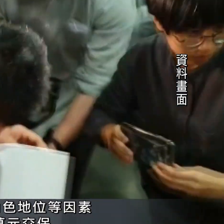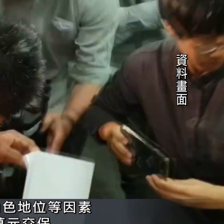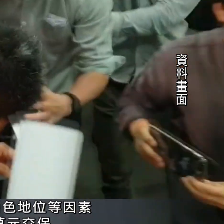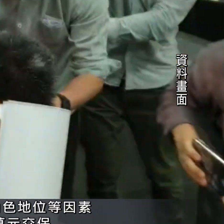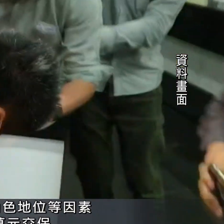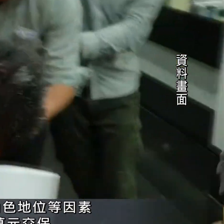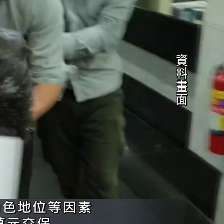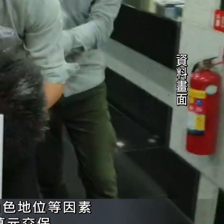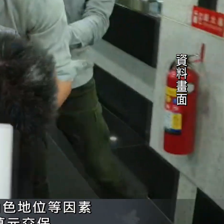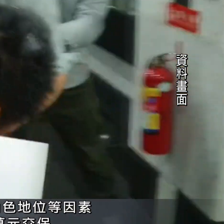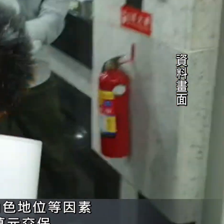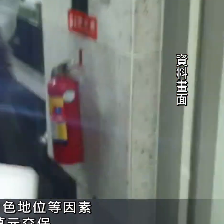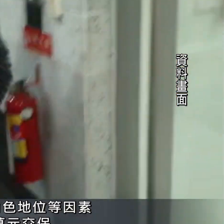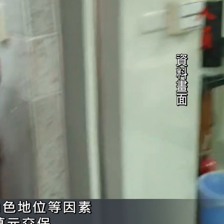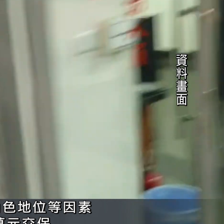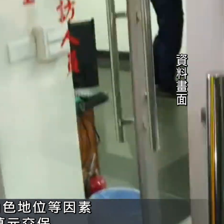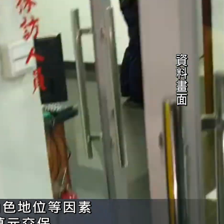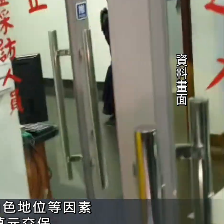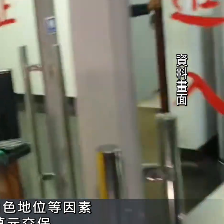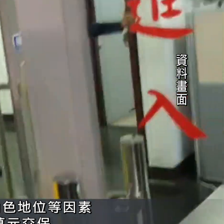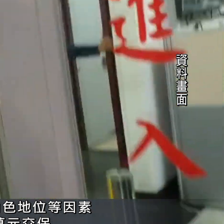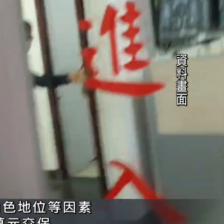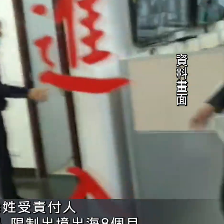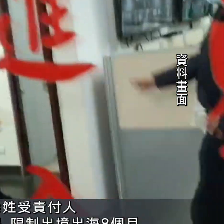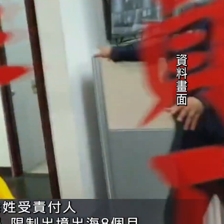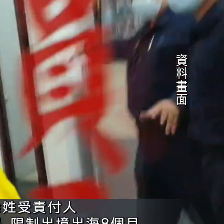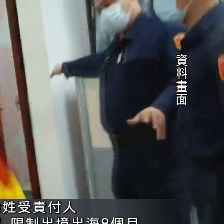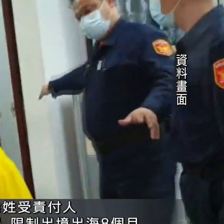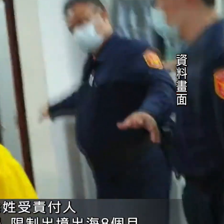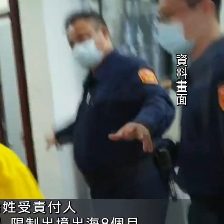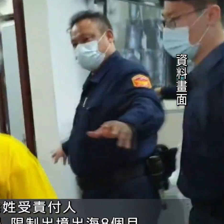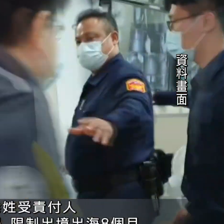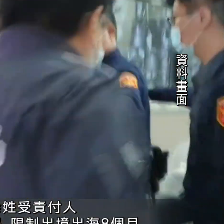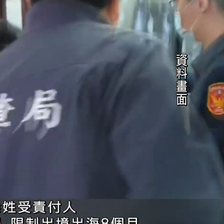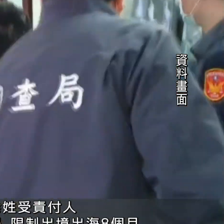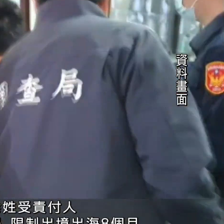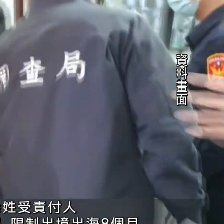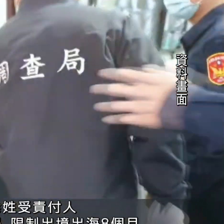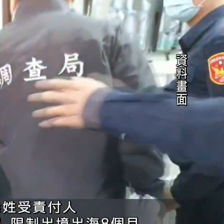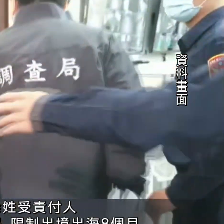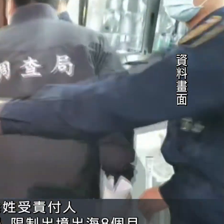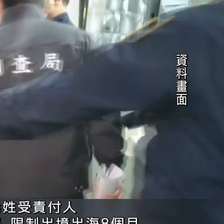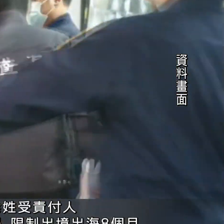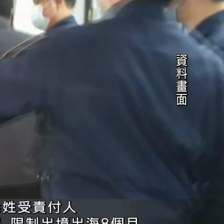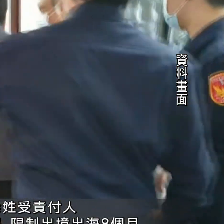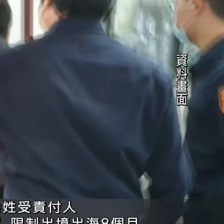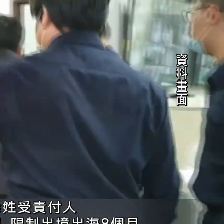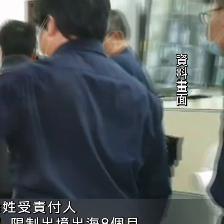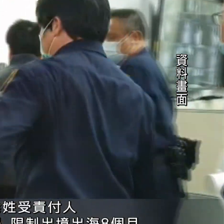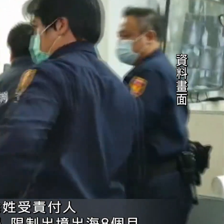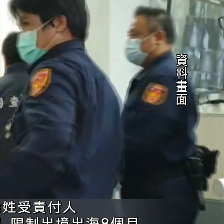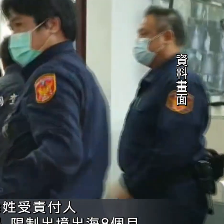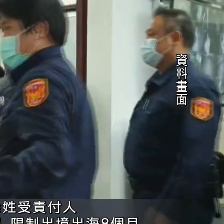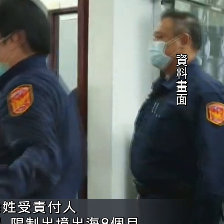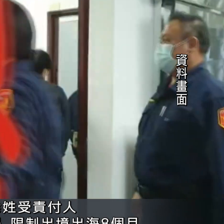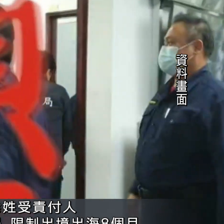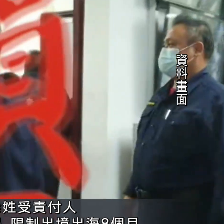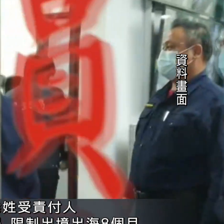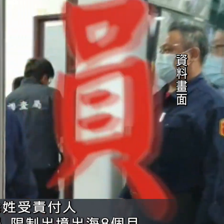素，裁定李义祥60万元交保，华文好则负良性受责负人，两个人限制住居、限制出境、